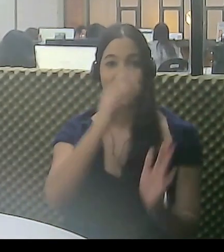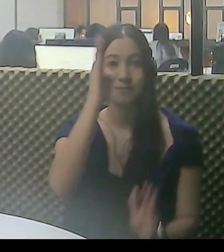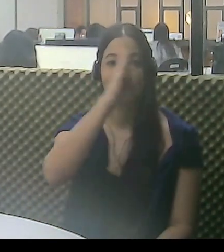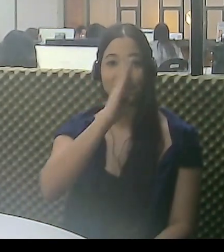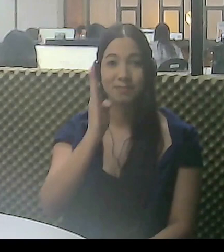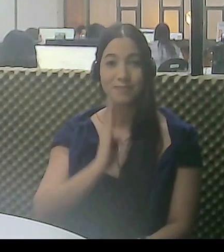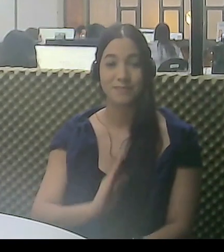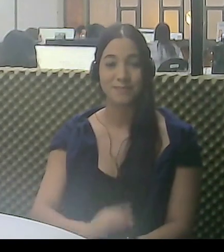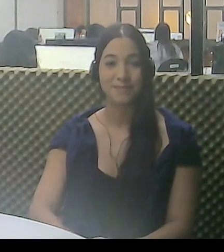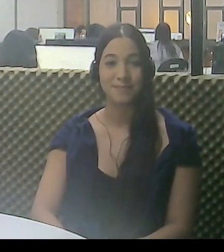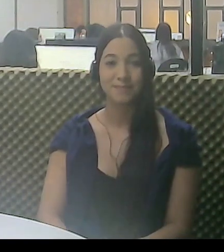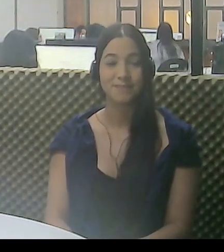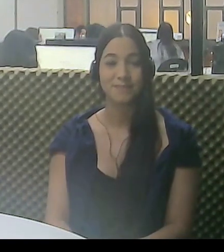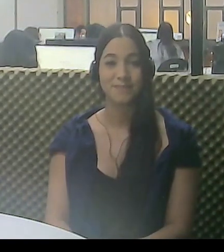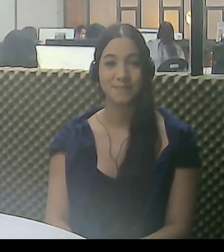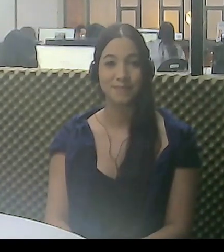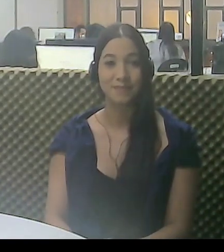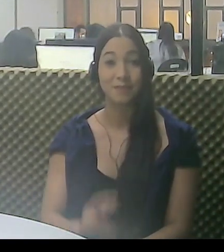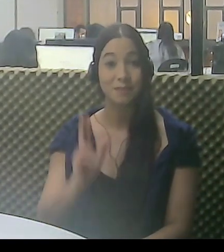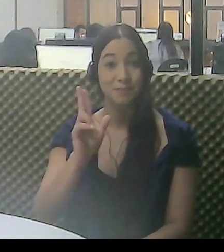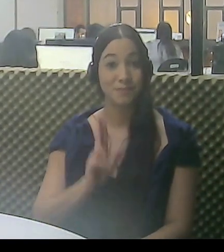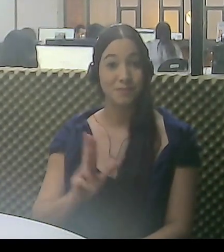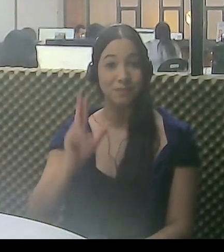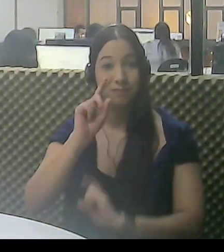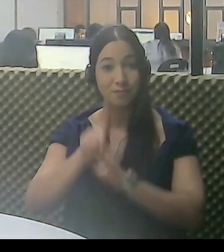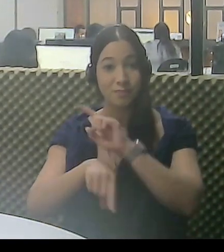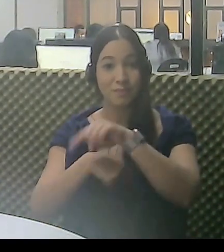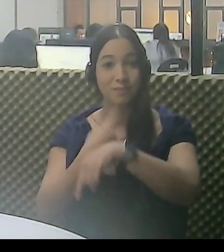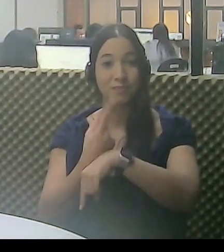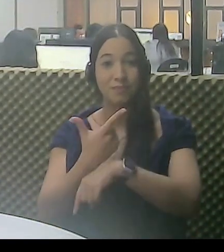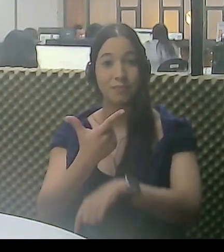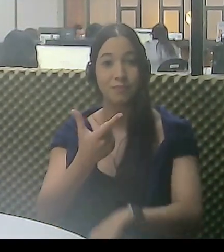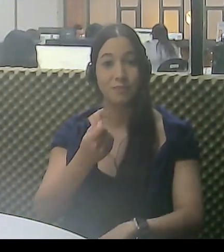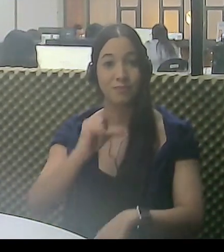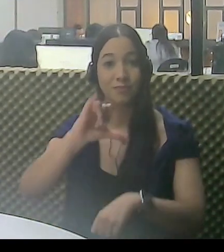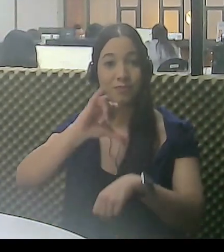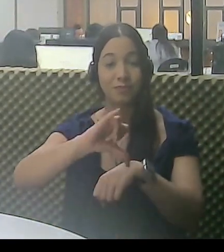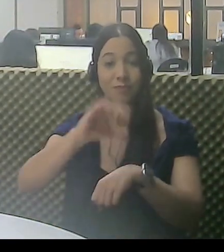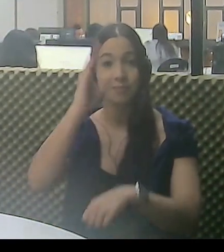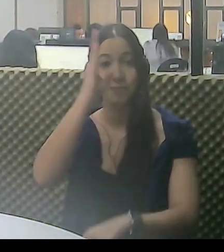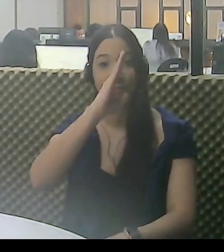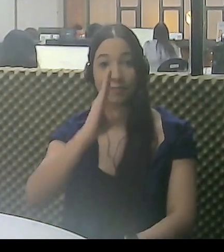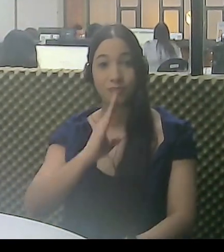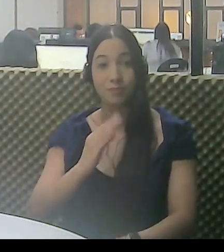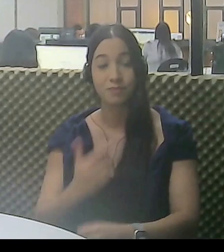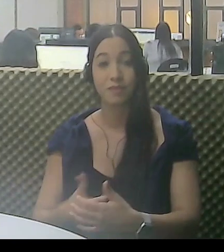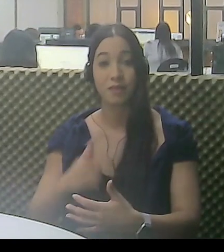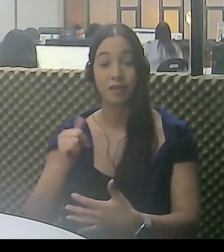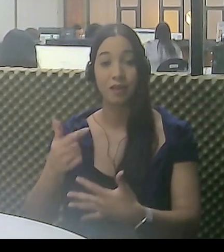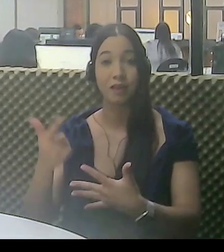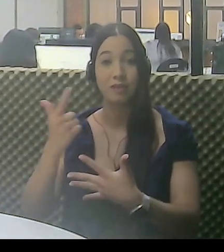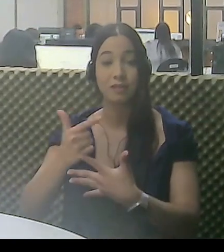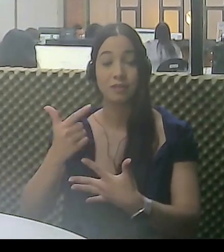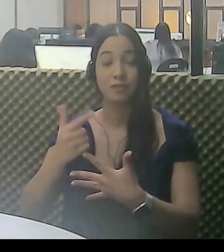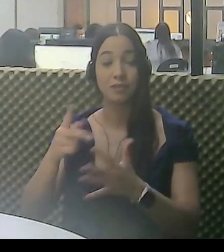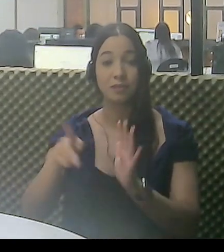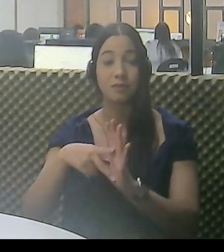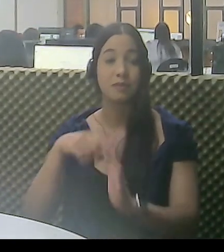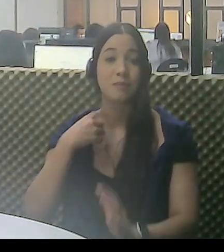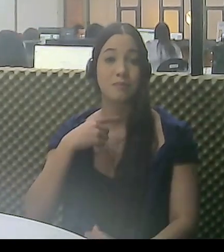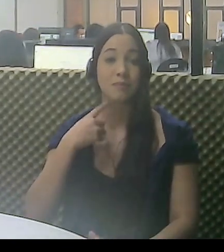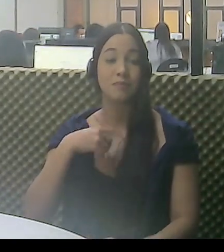destaque nacional. Uberlândia supera 20 capitais brasileiras e é a segunda de Minas em ranking de